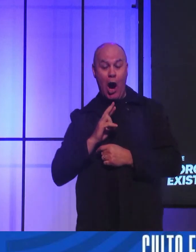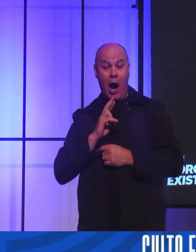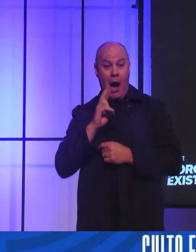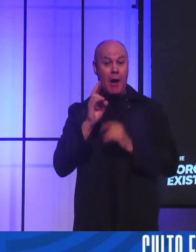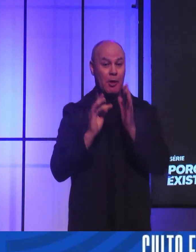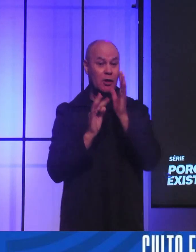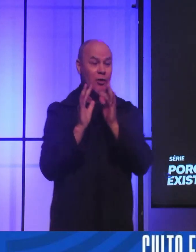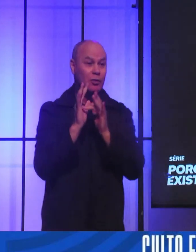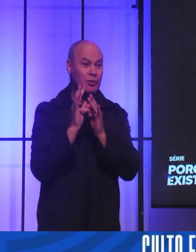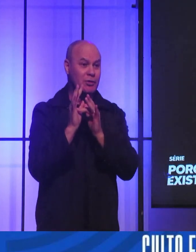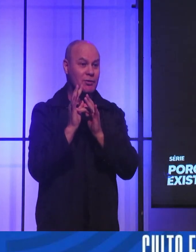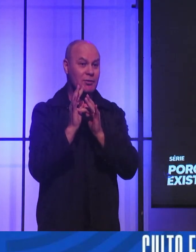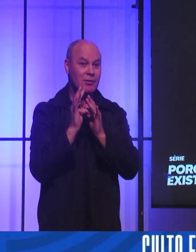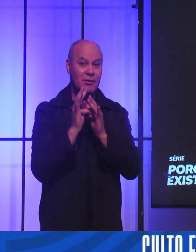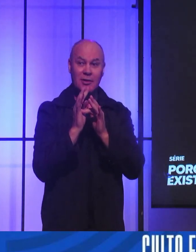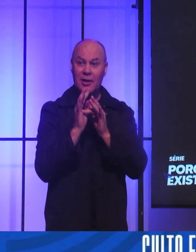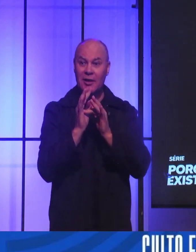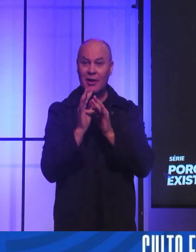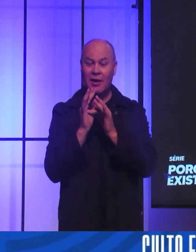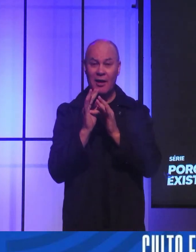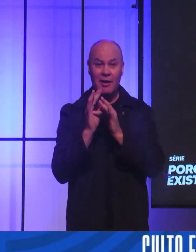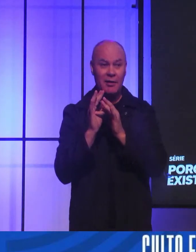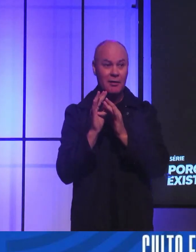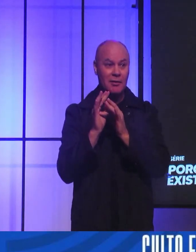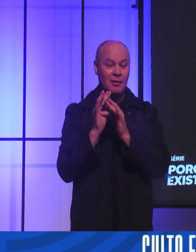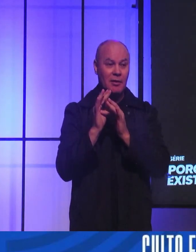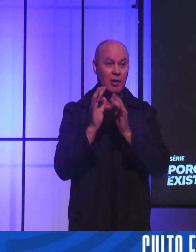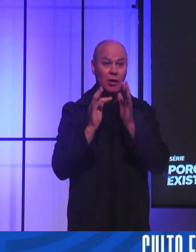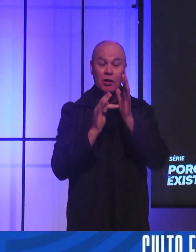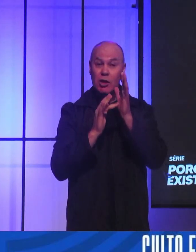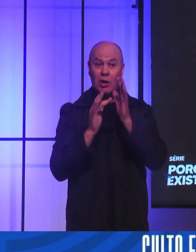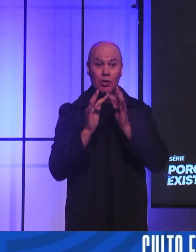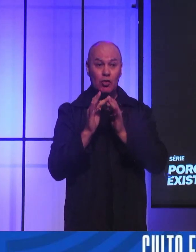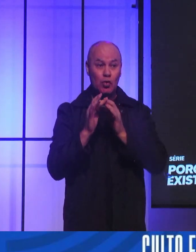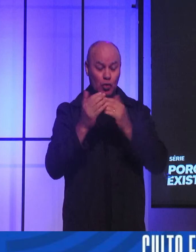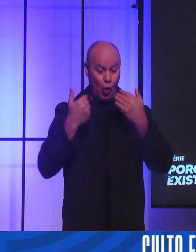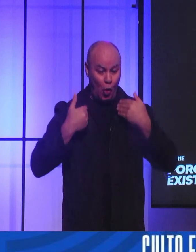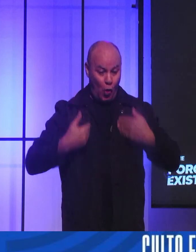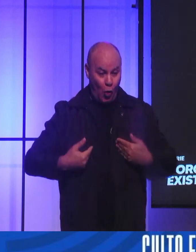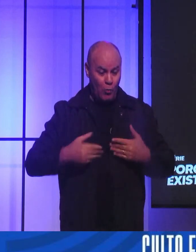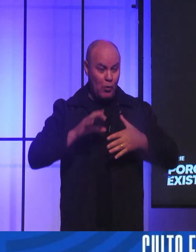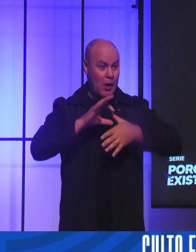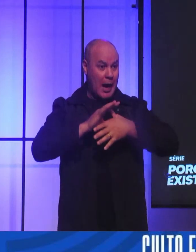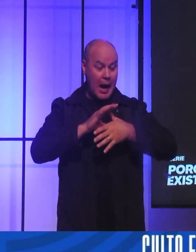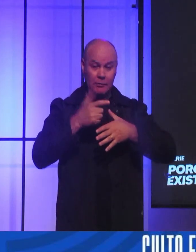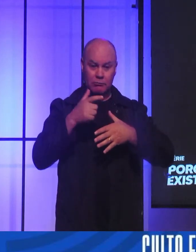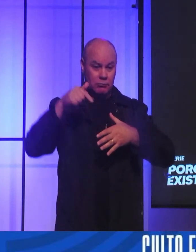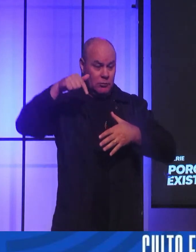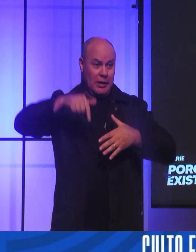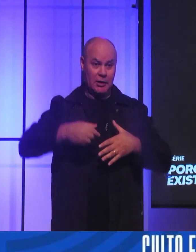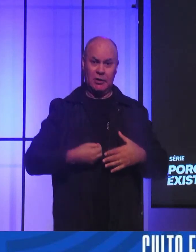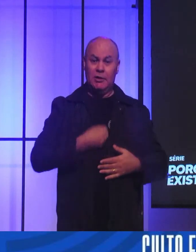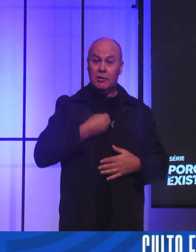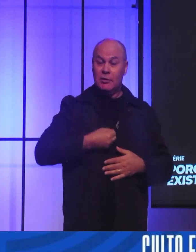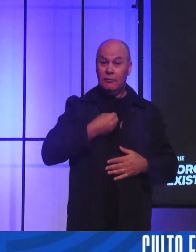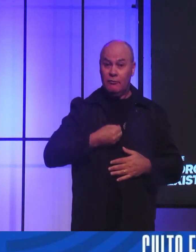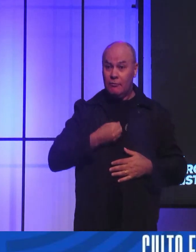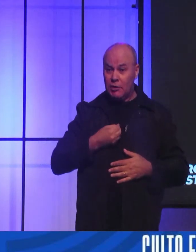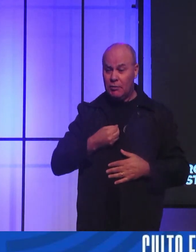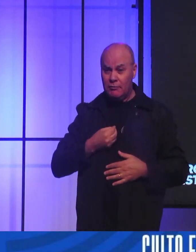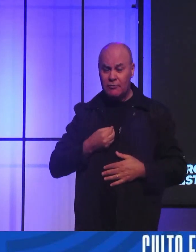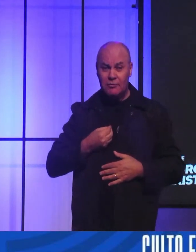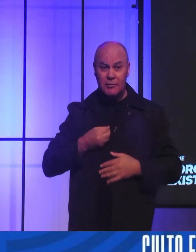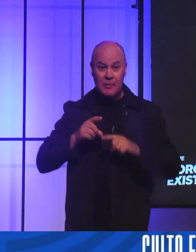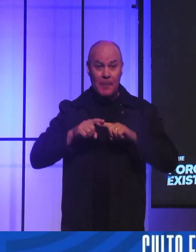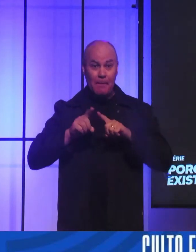Jesus corporeamente não está mais nesse mundo. Jesus fisicamente não está mais presente na humanidade,